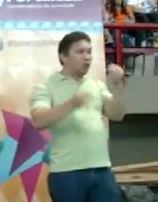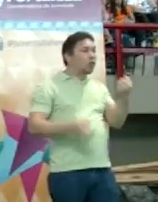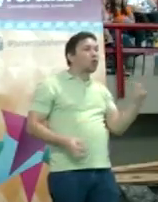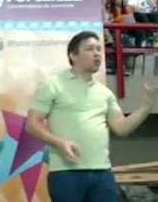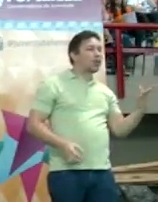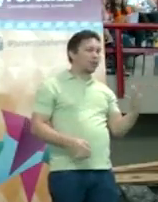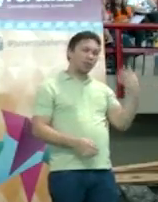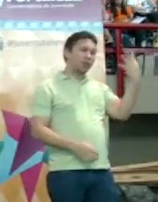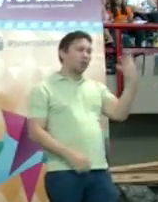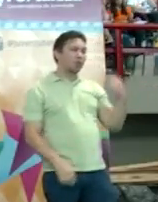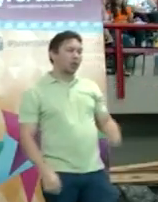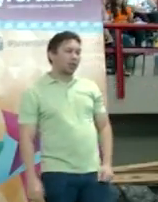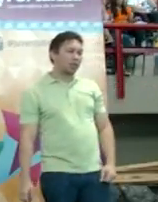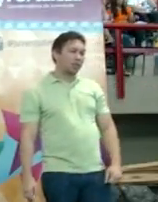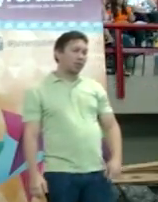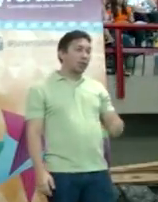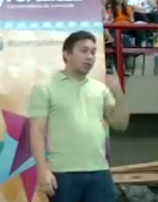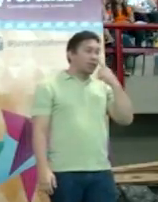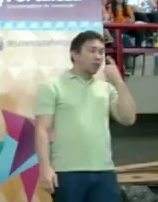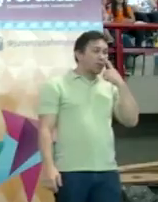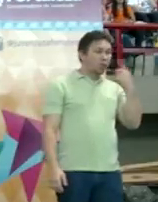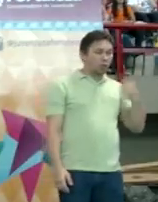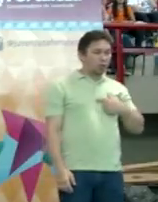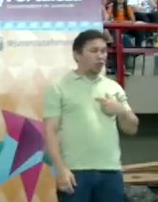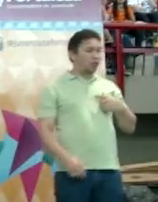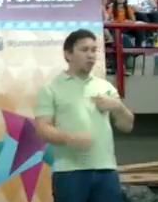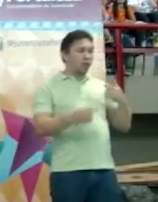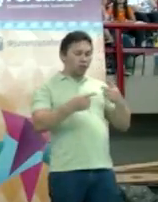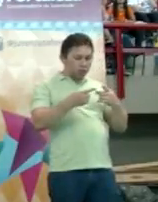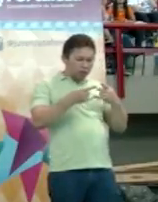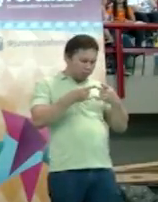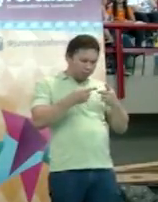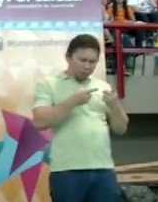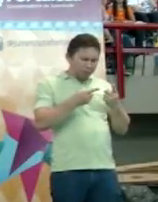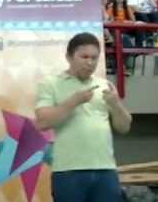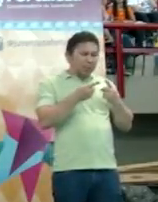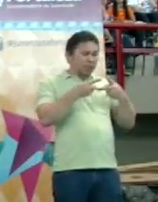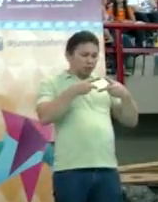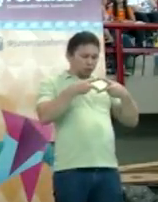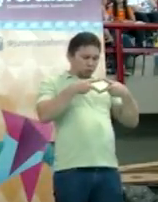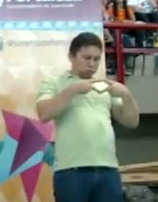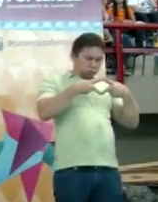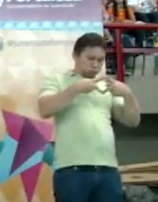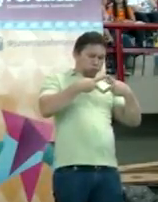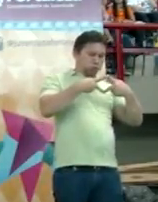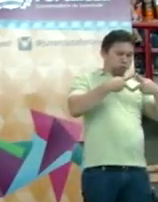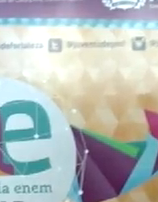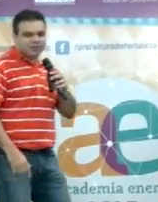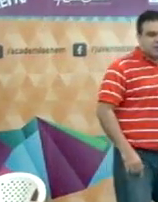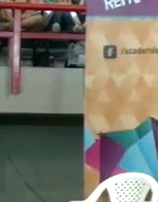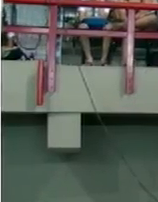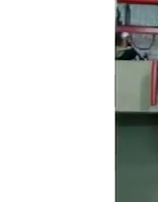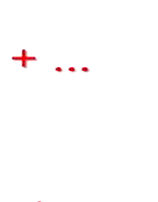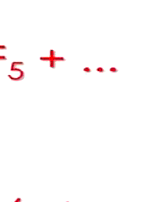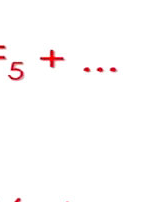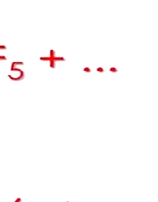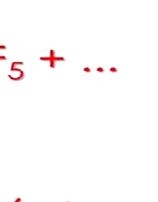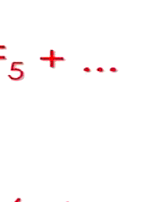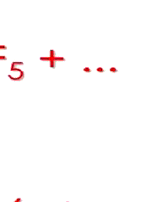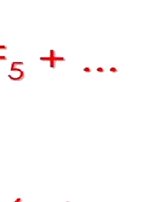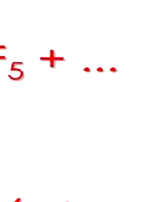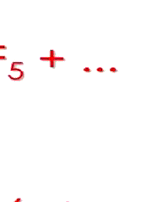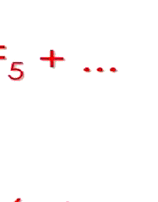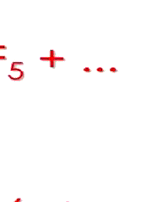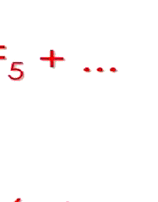4. Se for um pentágono, 5. Então agora volta para a fórmula, vê se ela ficou mais fácil. O que